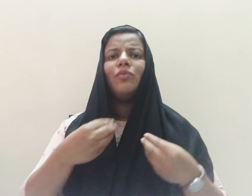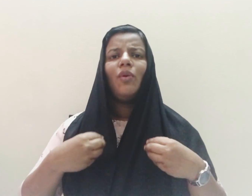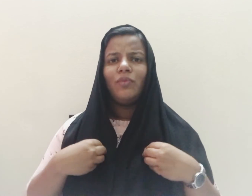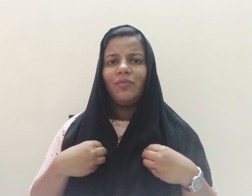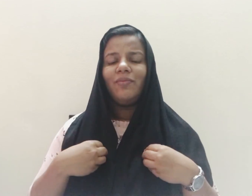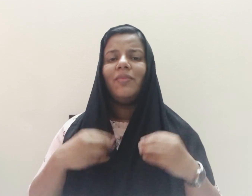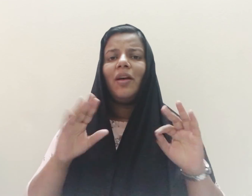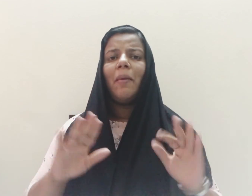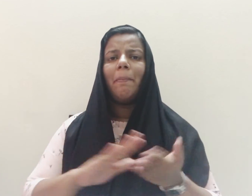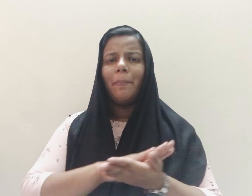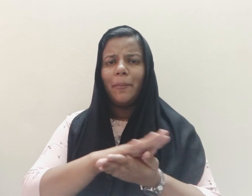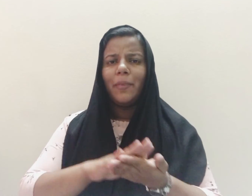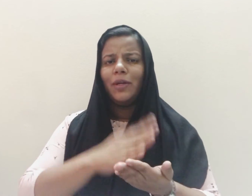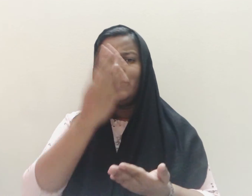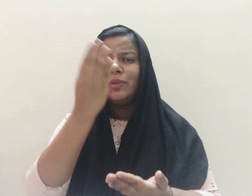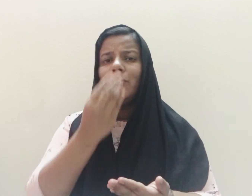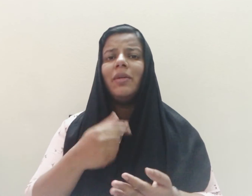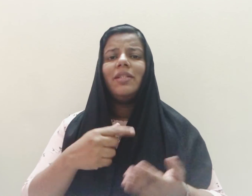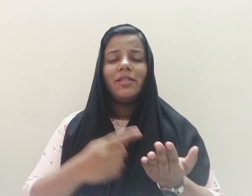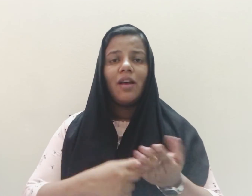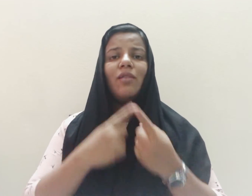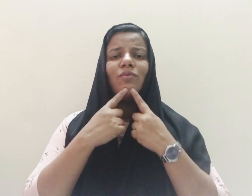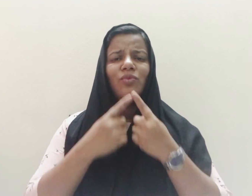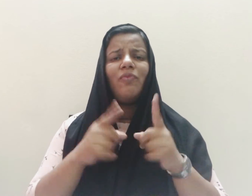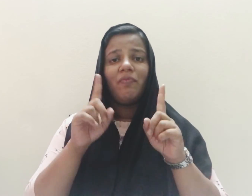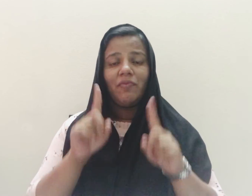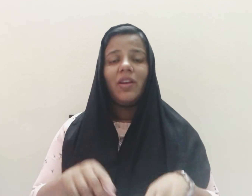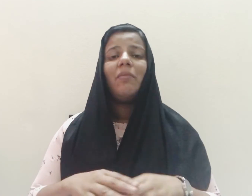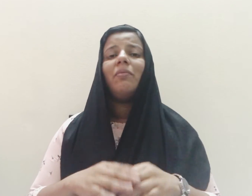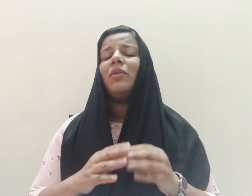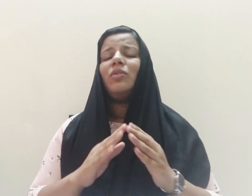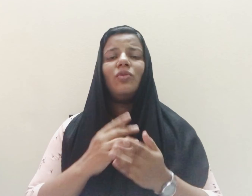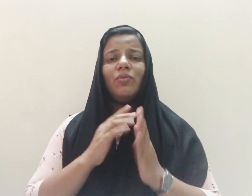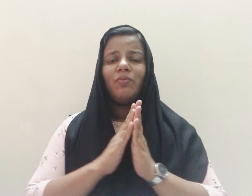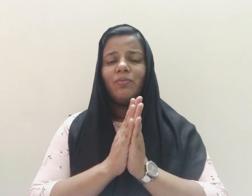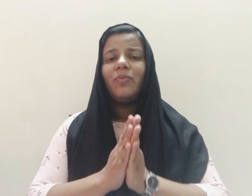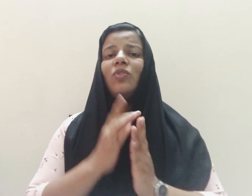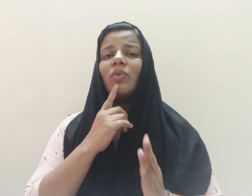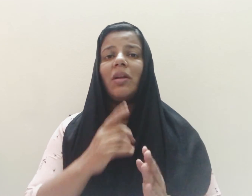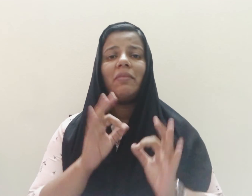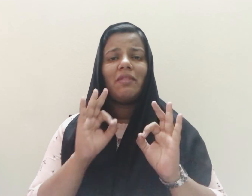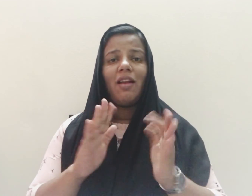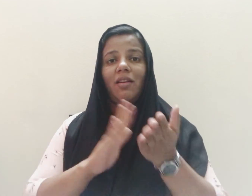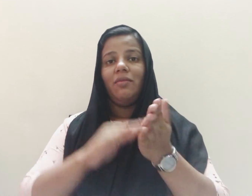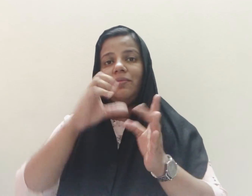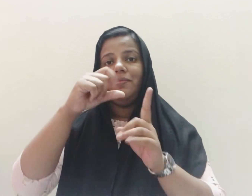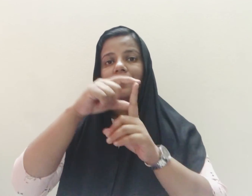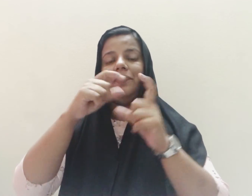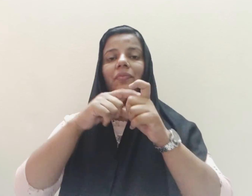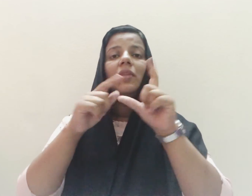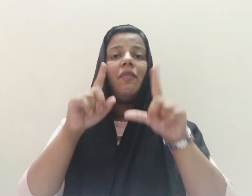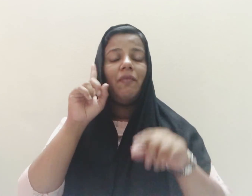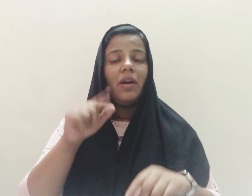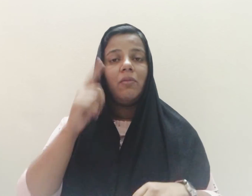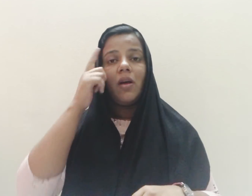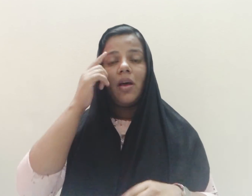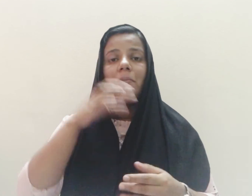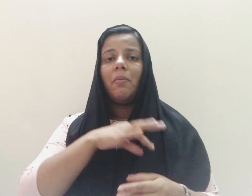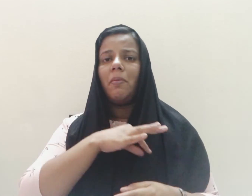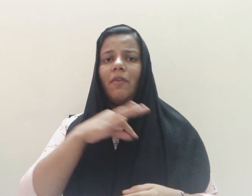തന്നിരിക്കുന്നത്. പരിശുദ്ധാത്മാവിൻ്റെ സഹായം ചോദിക്കും. പരിശുദ്ധാത്മാവിനോട് പറഞ്ഞു, പരിശുദ്ധാത്മാവിൻ മറ്റുള്ളവർക്ക് മാതൃകയുള്ളതായി ജീവിപ്പാൻ സുബോധത്തിൻ്റെ ആത്മാവിനെ തന്നെന്ന്